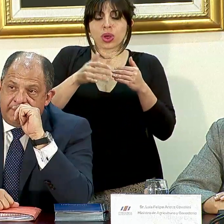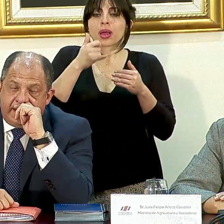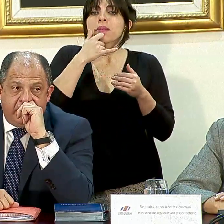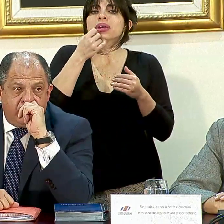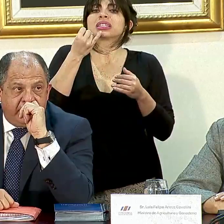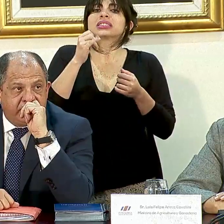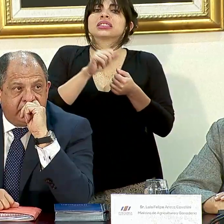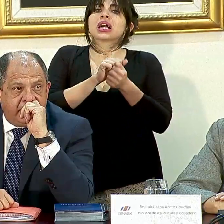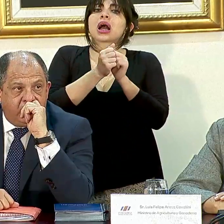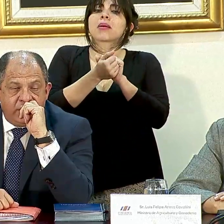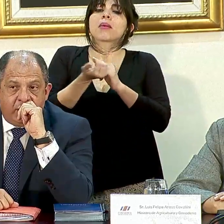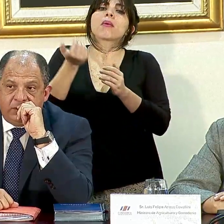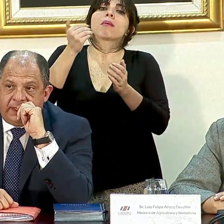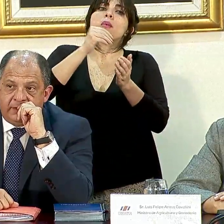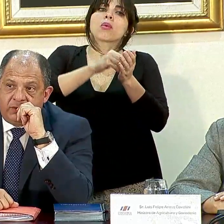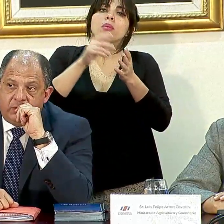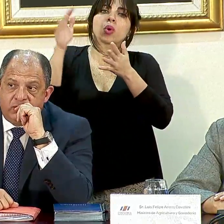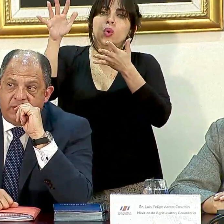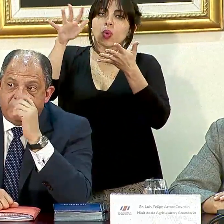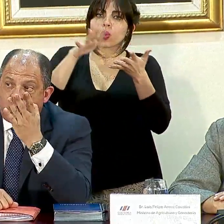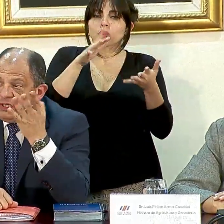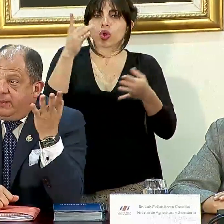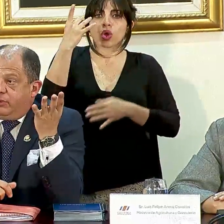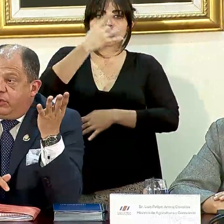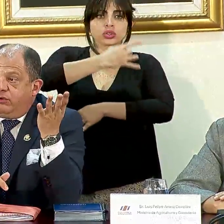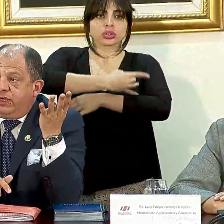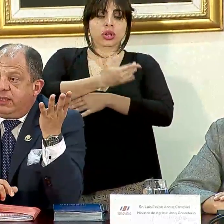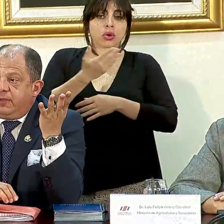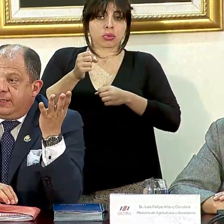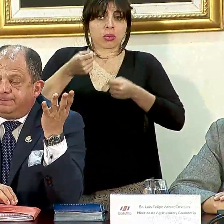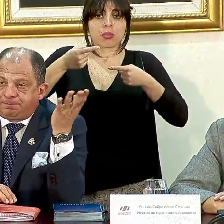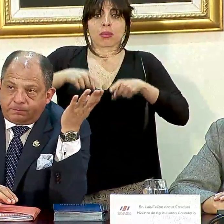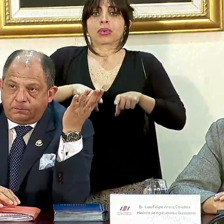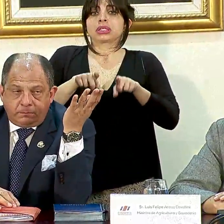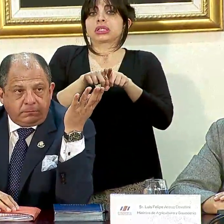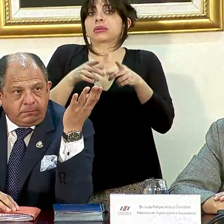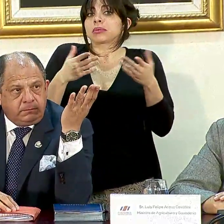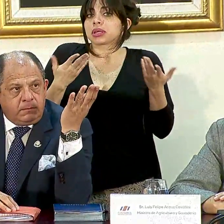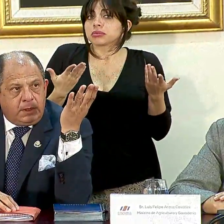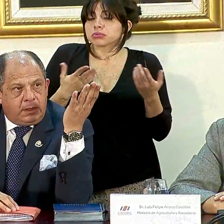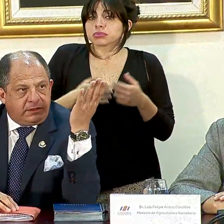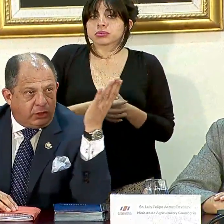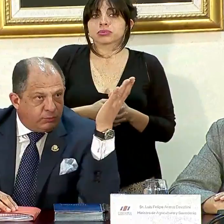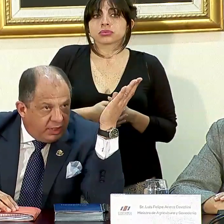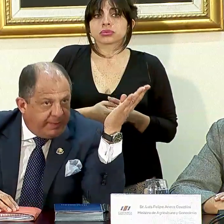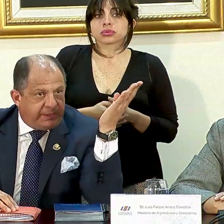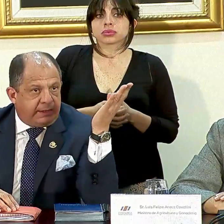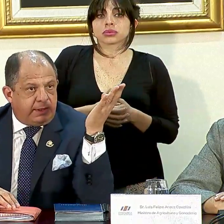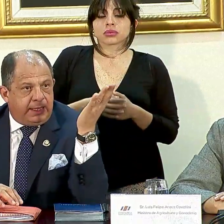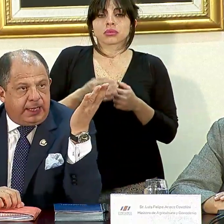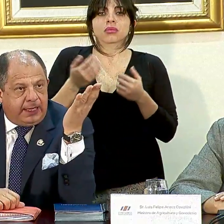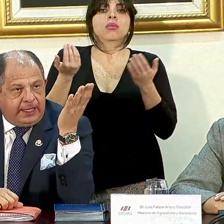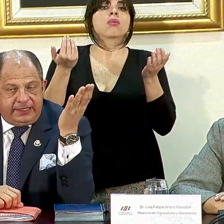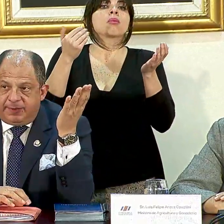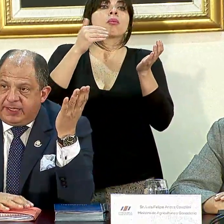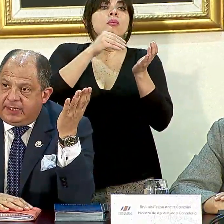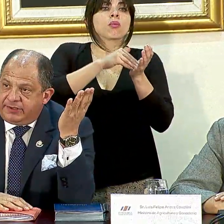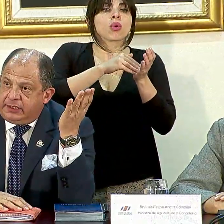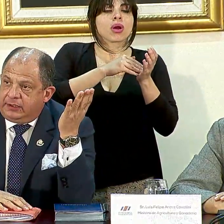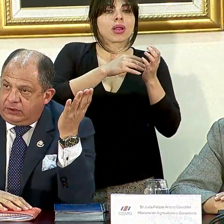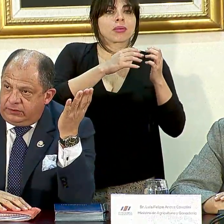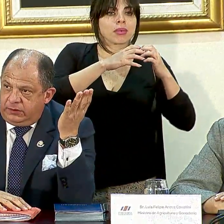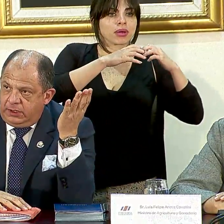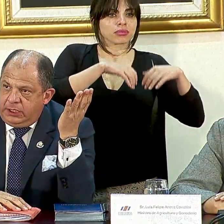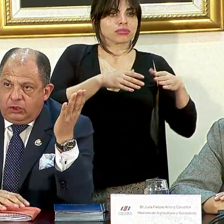si esto cambia y volvemos a tener una onda dentro de 8 días, cosa que podría ocurrir también? Se nos vuelve a despeñar